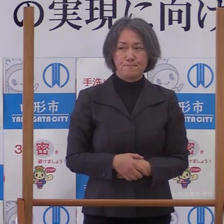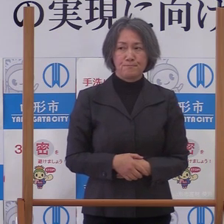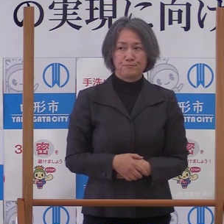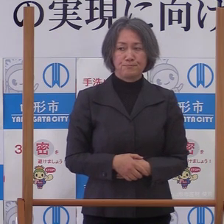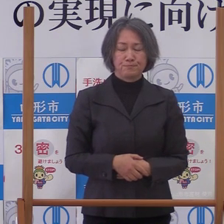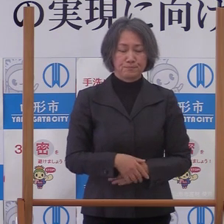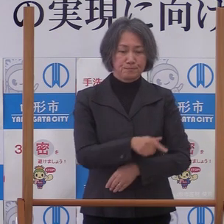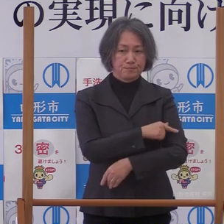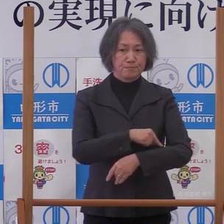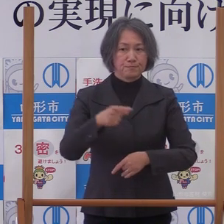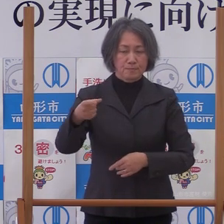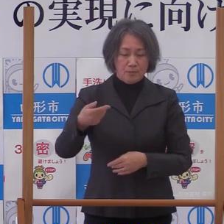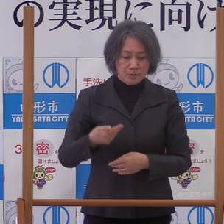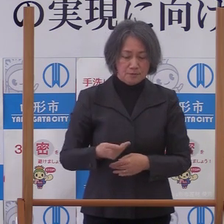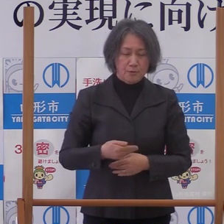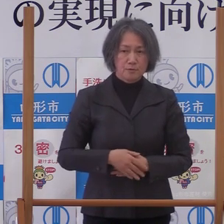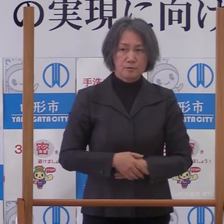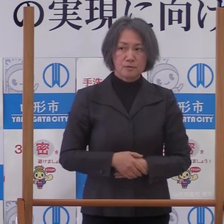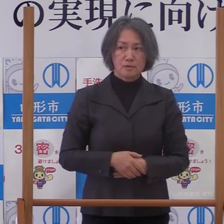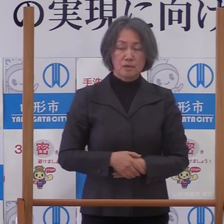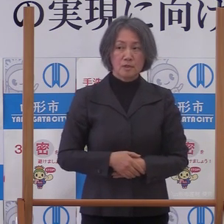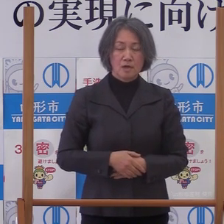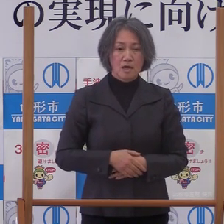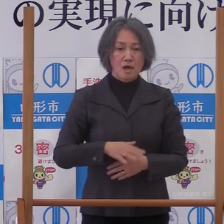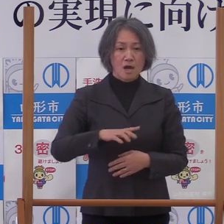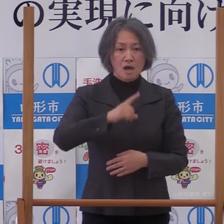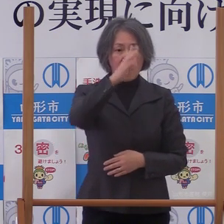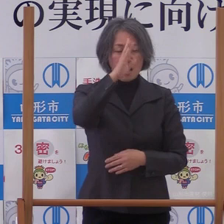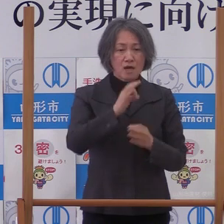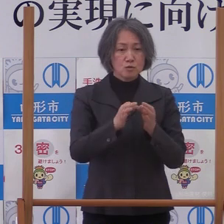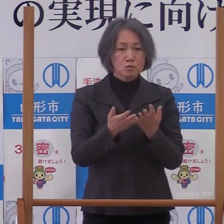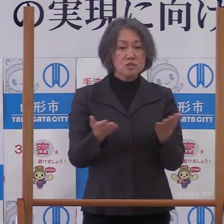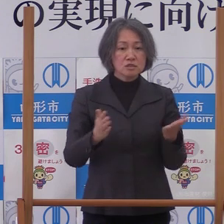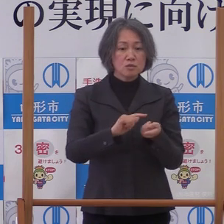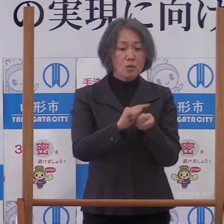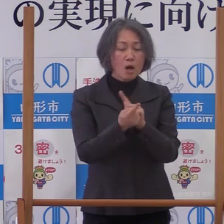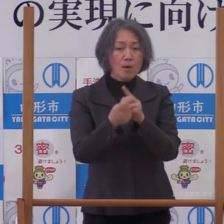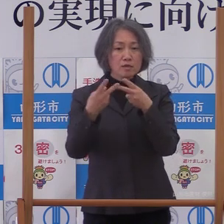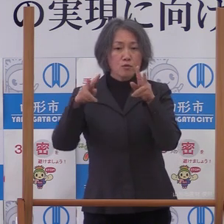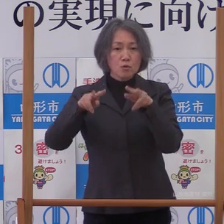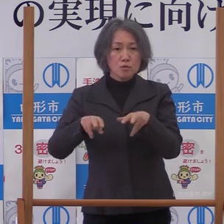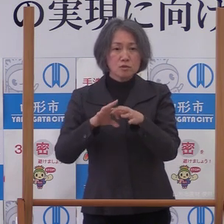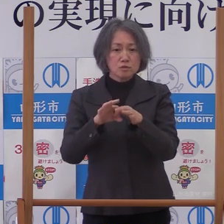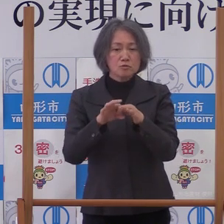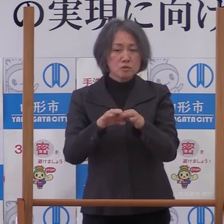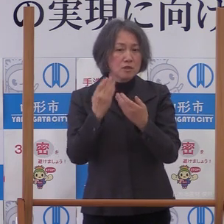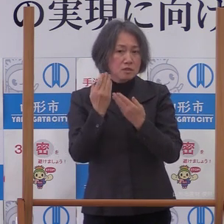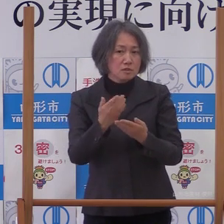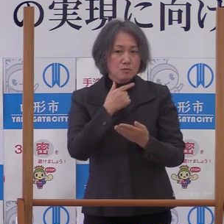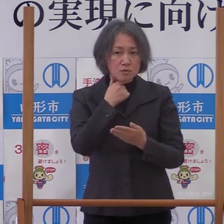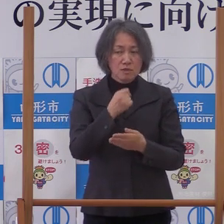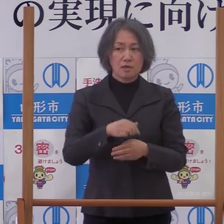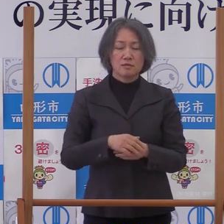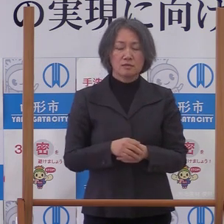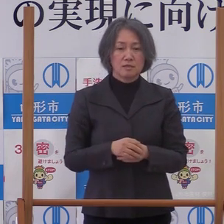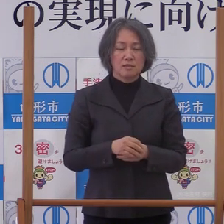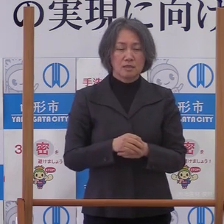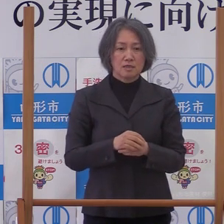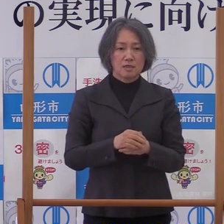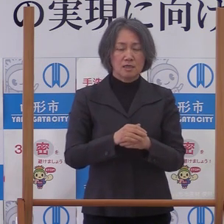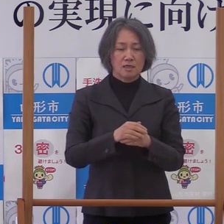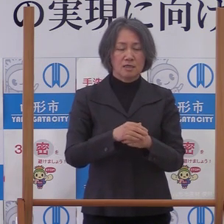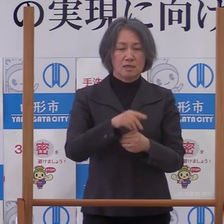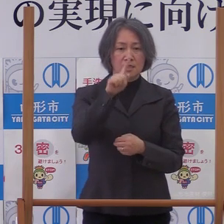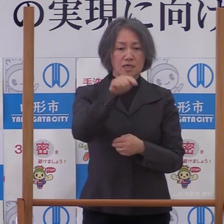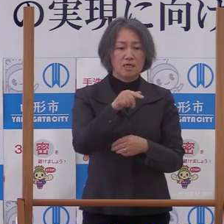山形新聞の手塚です。今の初市の代わりの行事についてなんですけれども、人数制限を実施